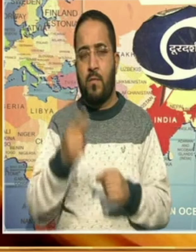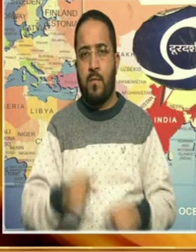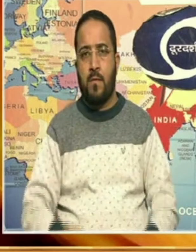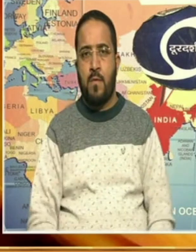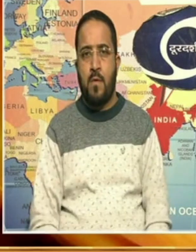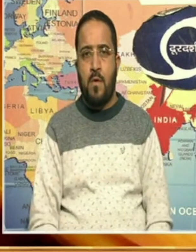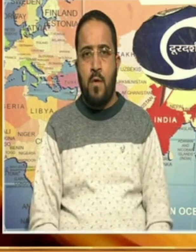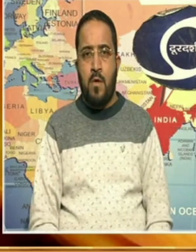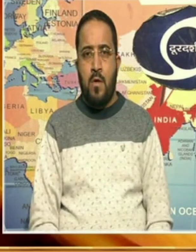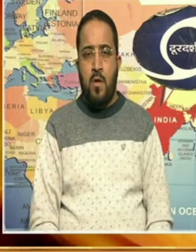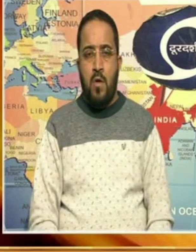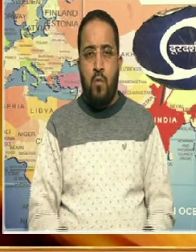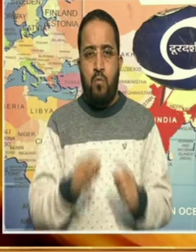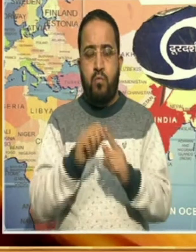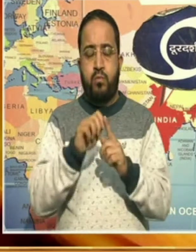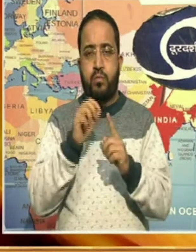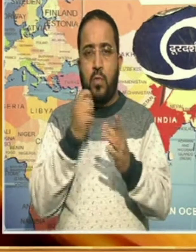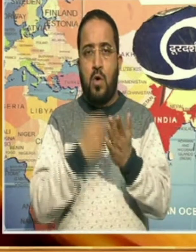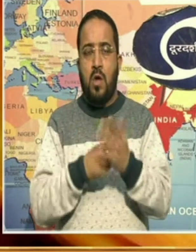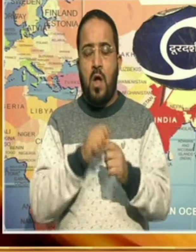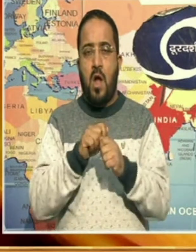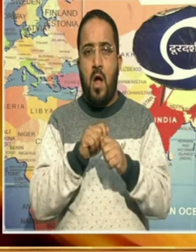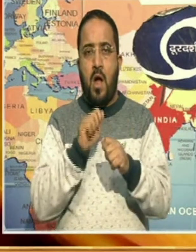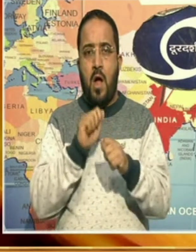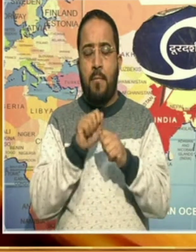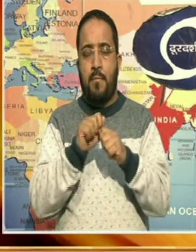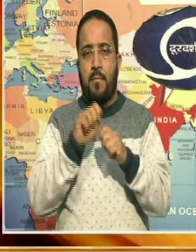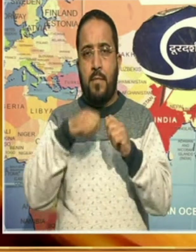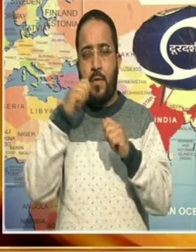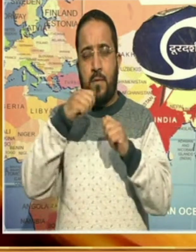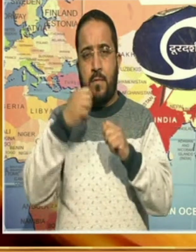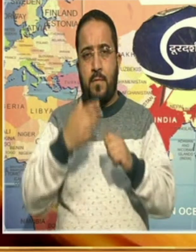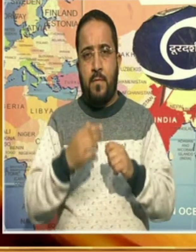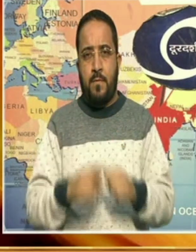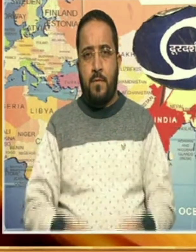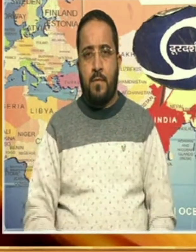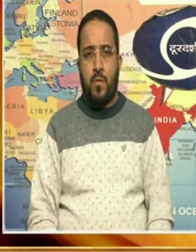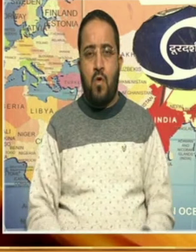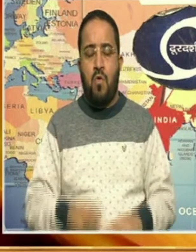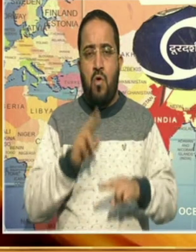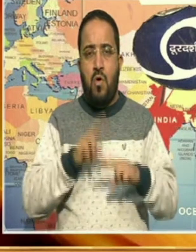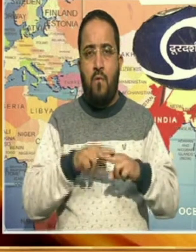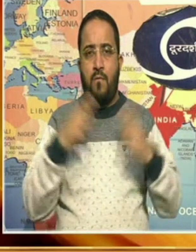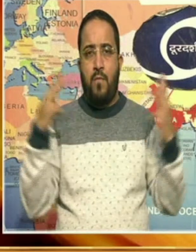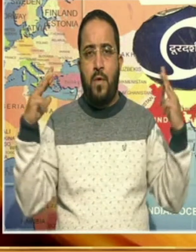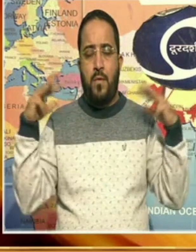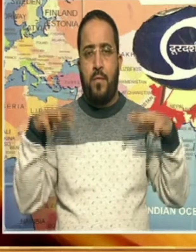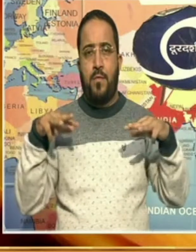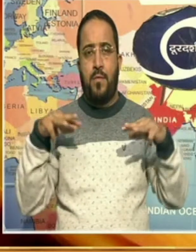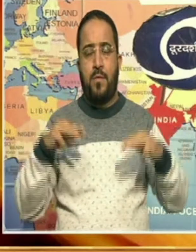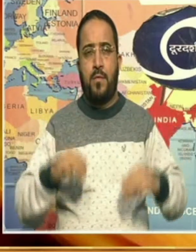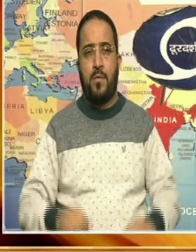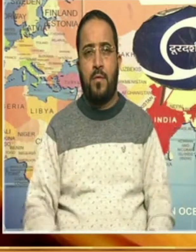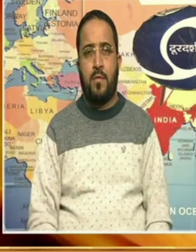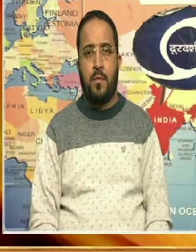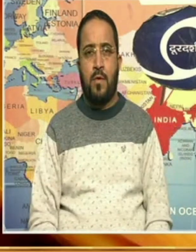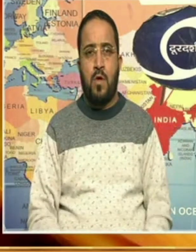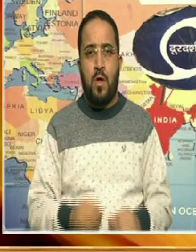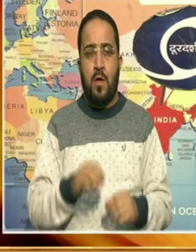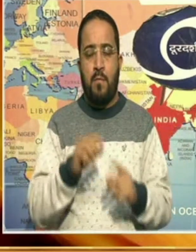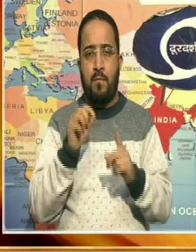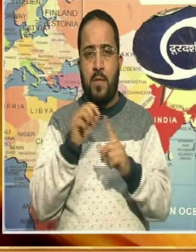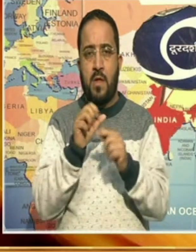اور پروگرام کے دوران پرباری افسران متلکہ